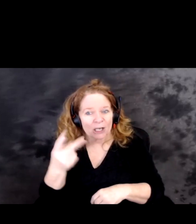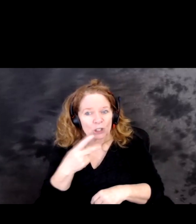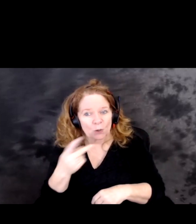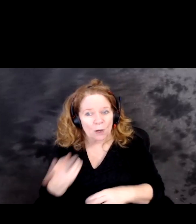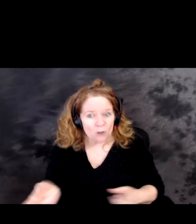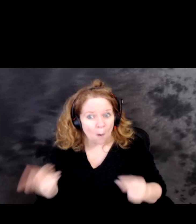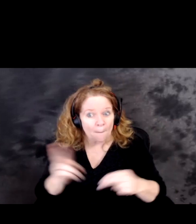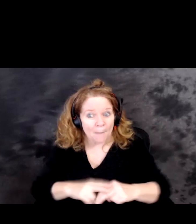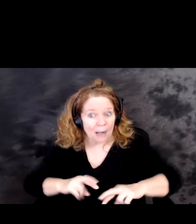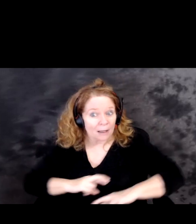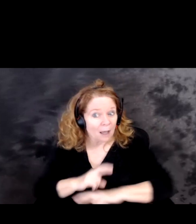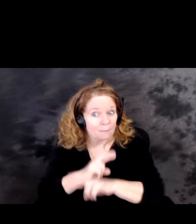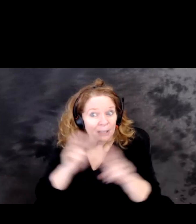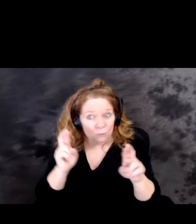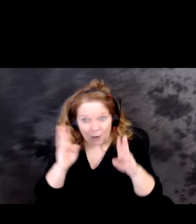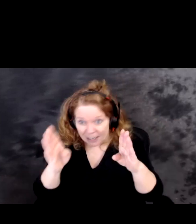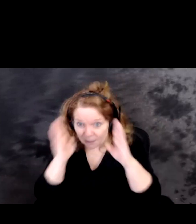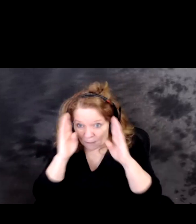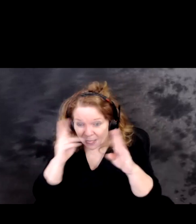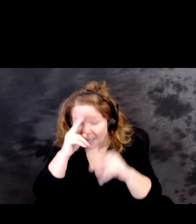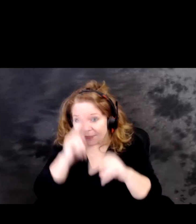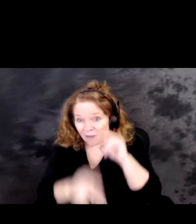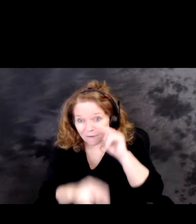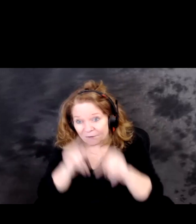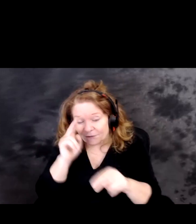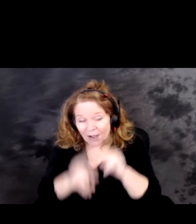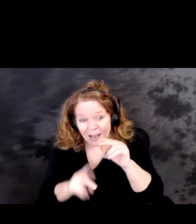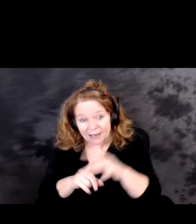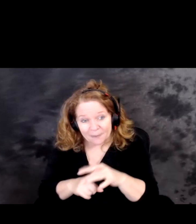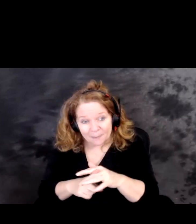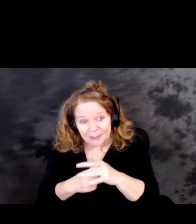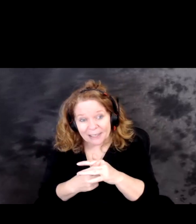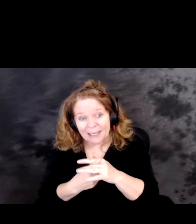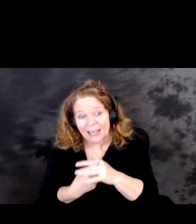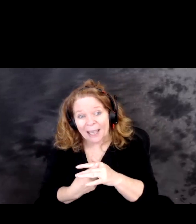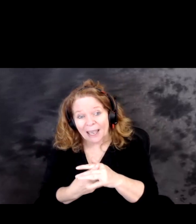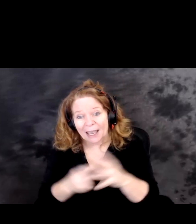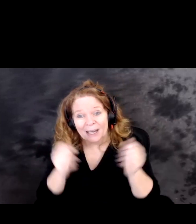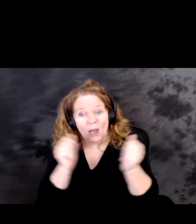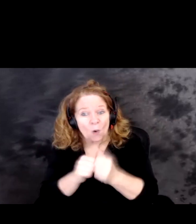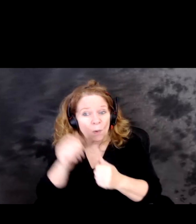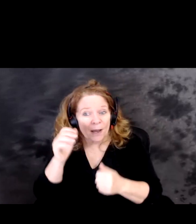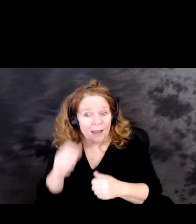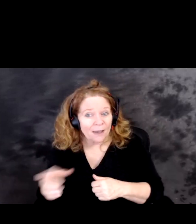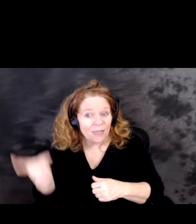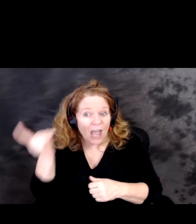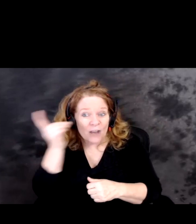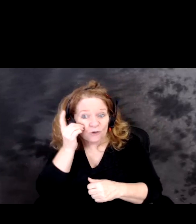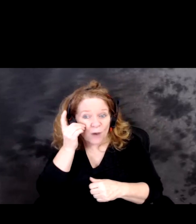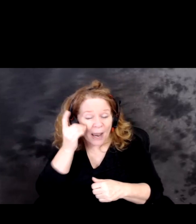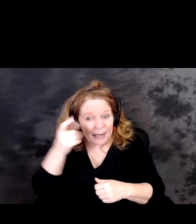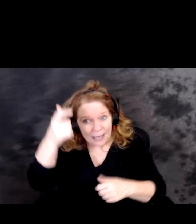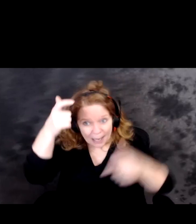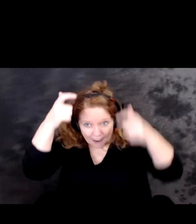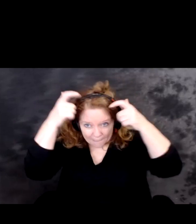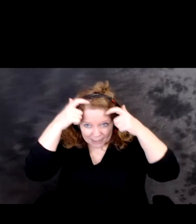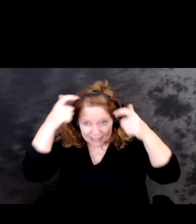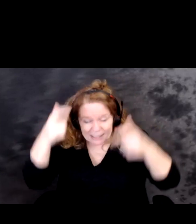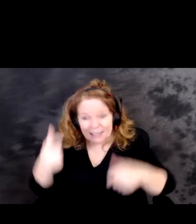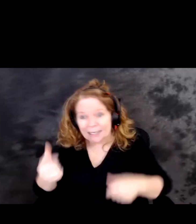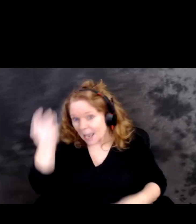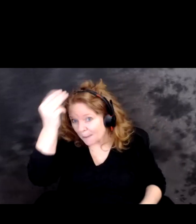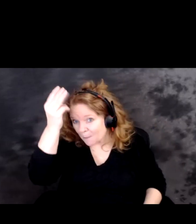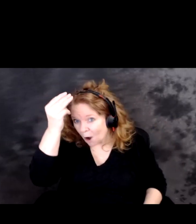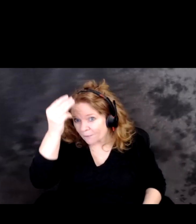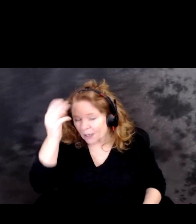yo, Miss. Así que abróchate el cinturón y deja que comiencen los juegos y la diversión con Drake, Vinny y